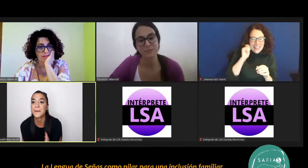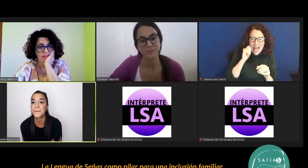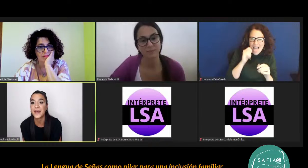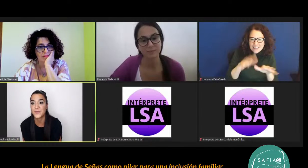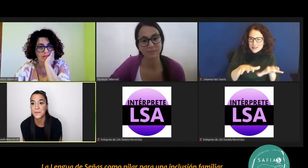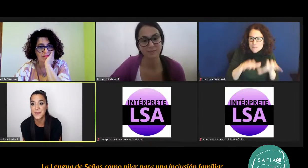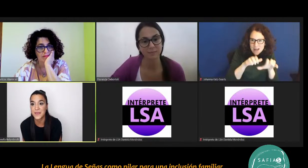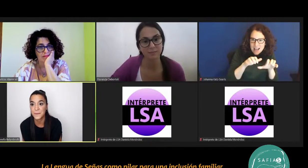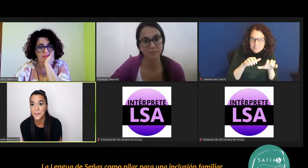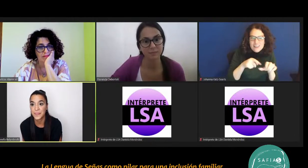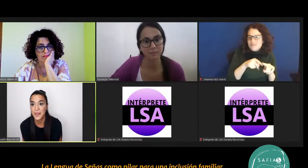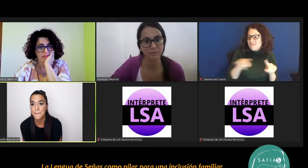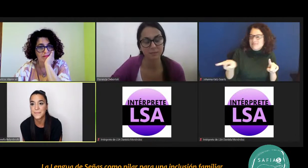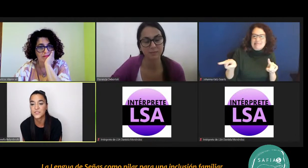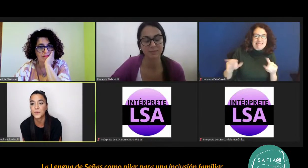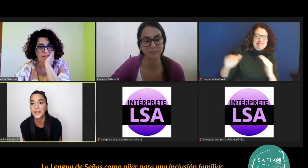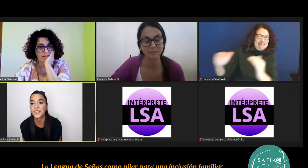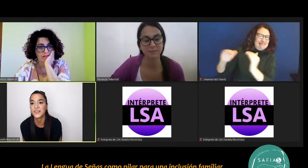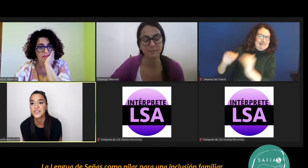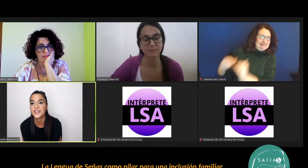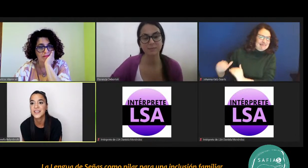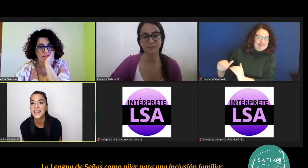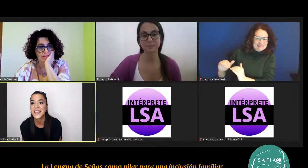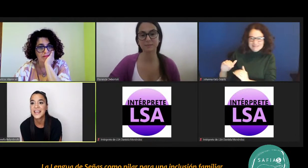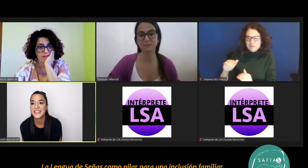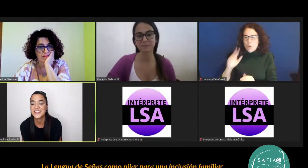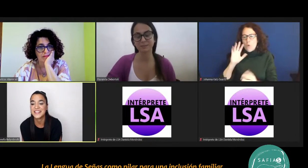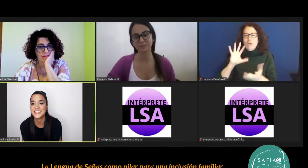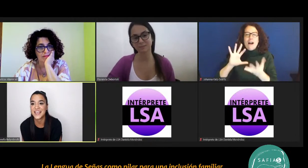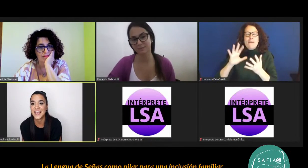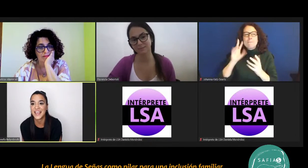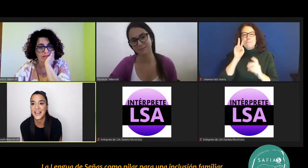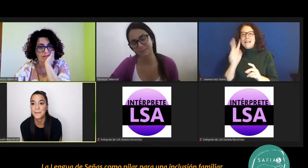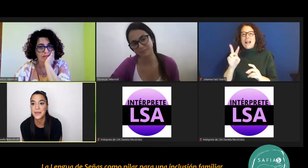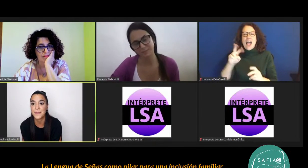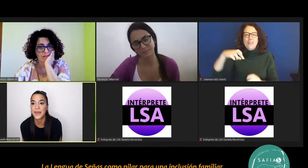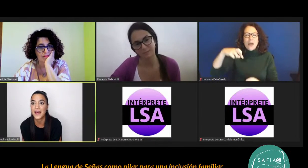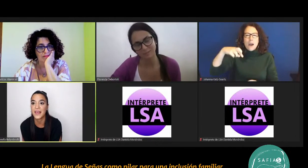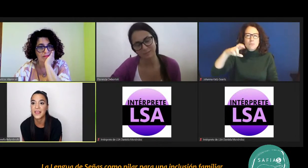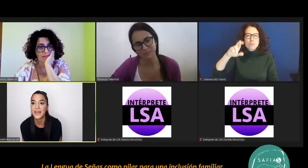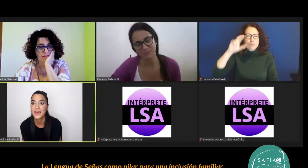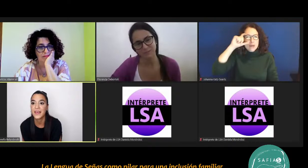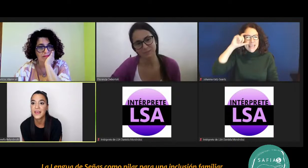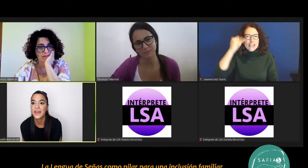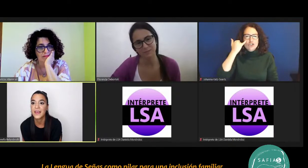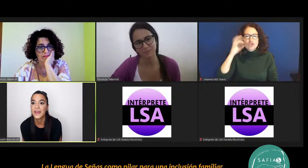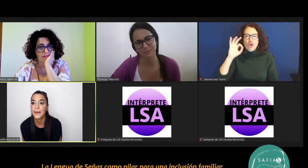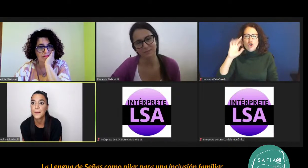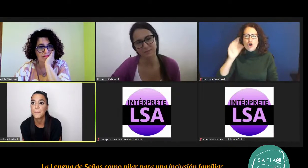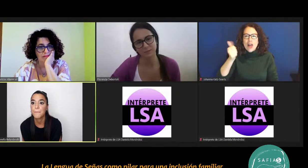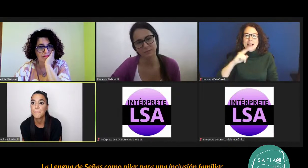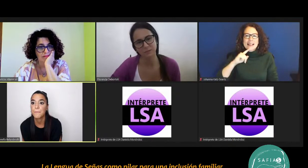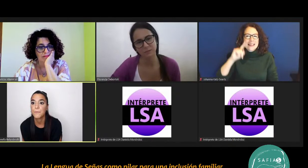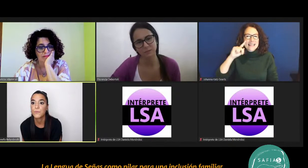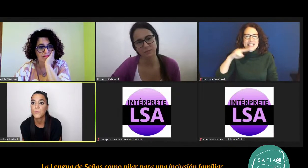muy temprano en mí. Más o menos, dice, en la misma edad.